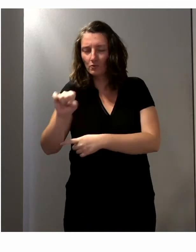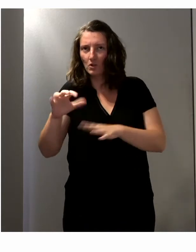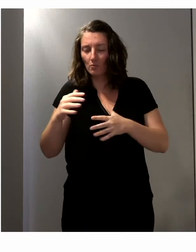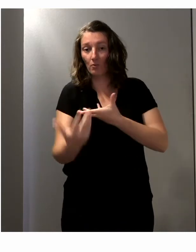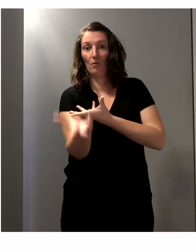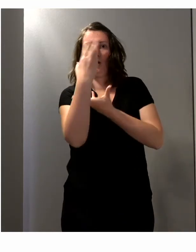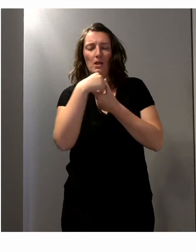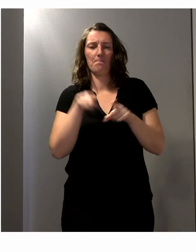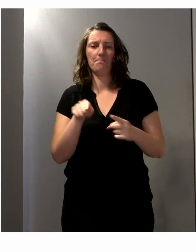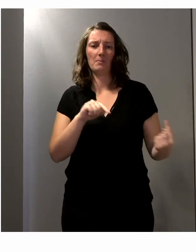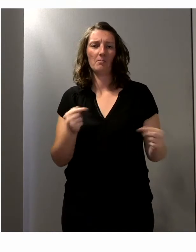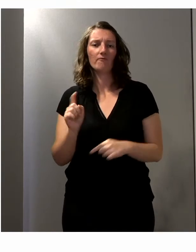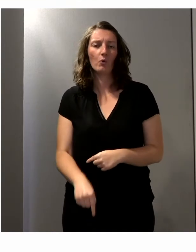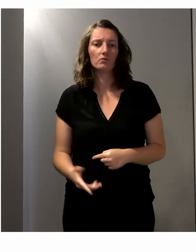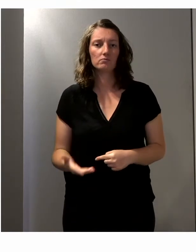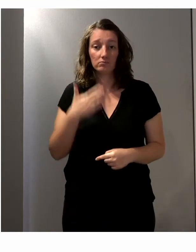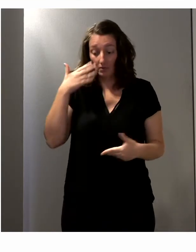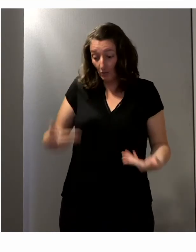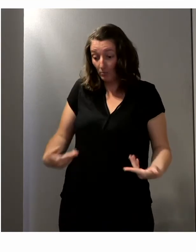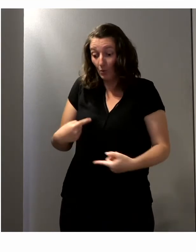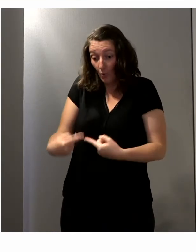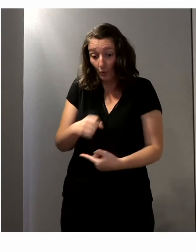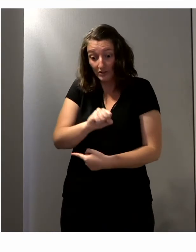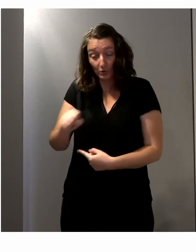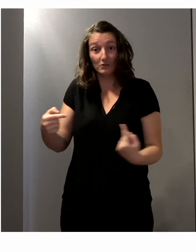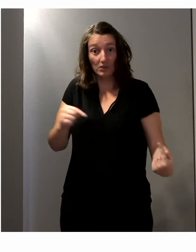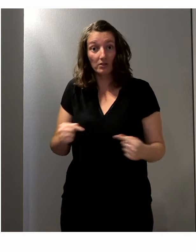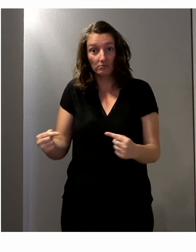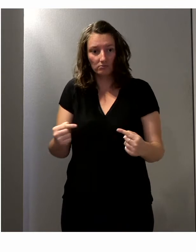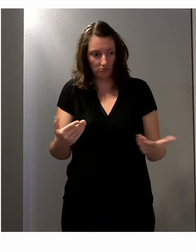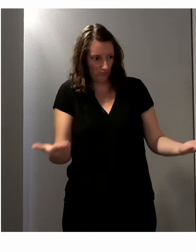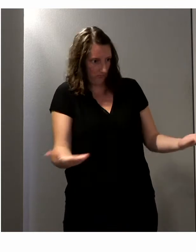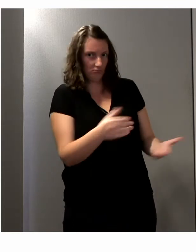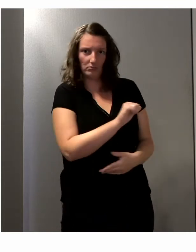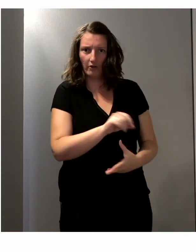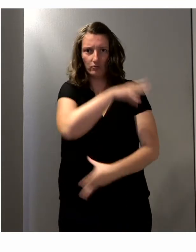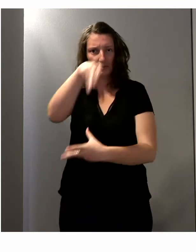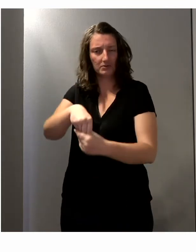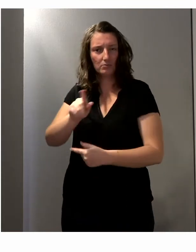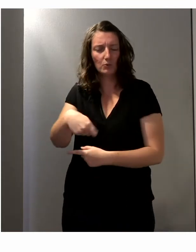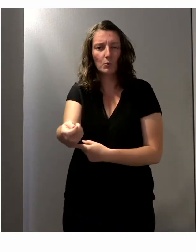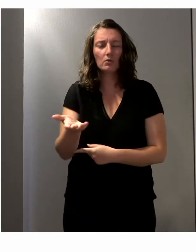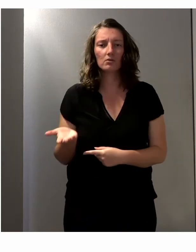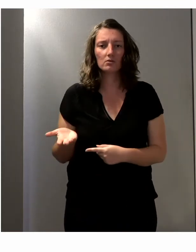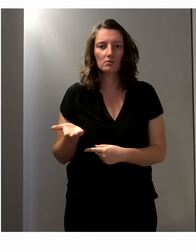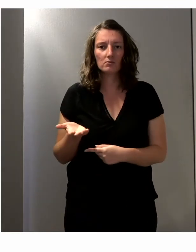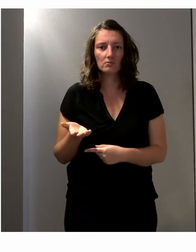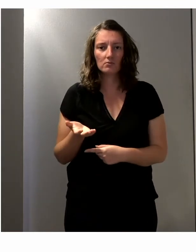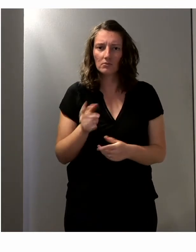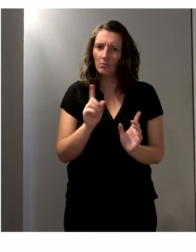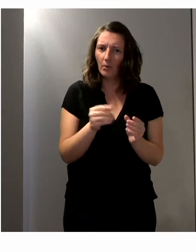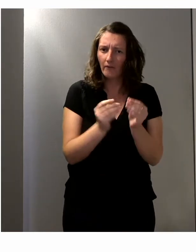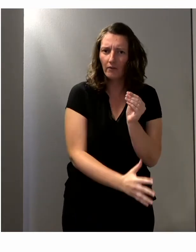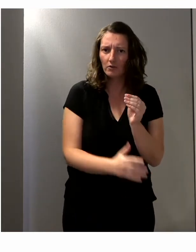sociale. On sait qu'il y a un débat actuellement. Eh bien, il ne faut pas laisser la situation de l'AAH de côté. Il faut faire un paquet pour traiter tout